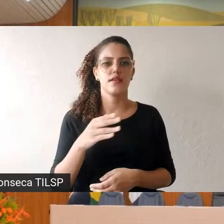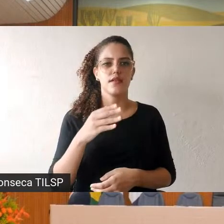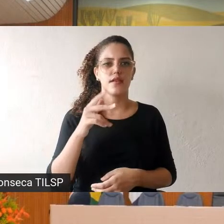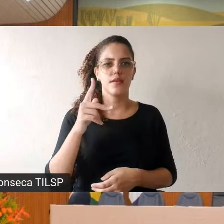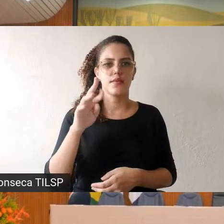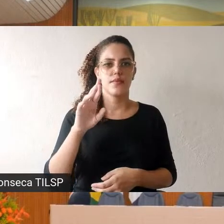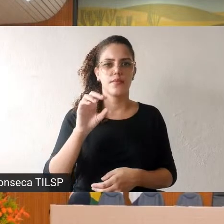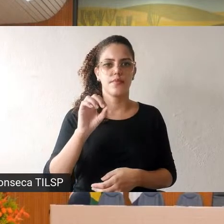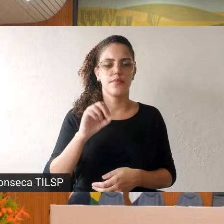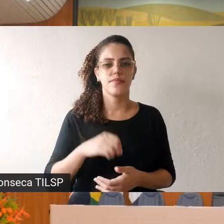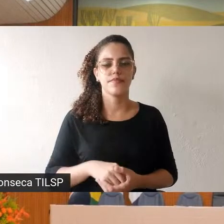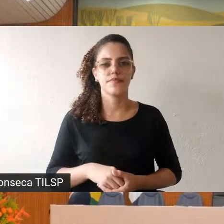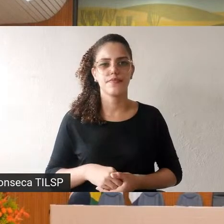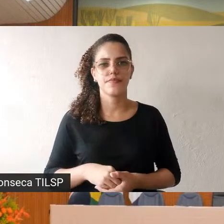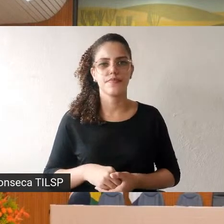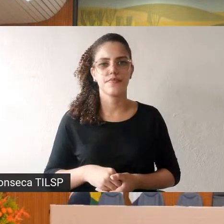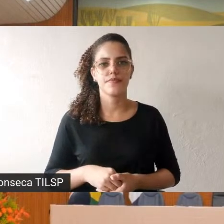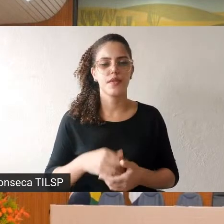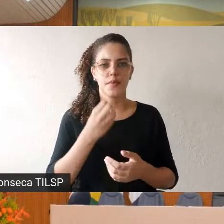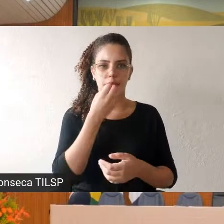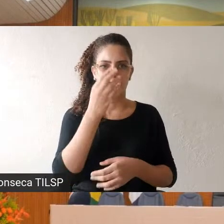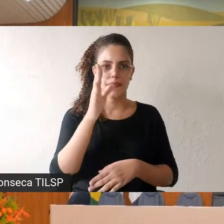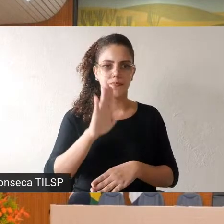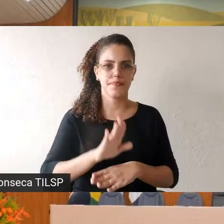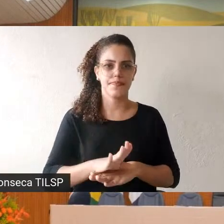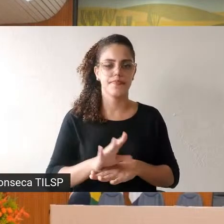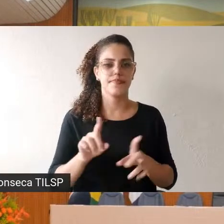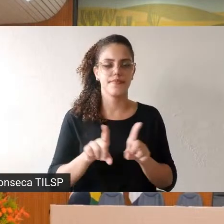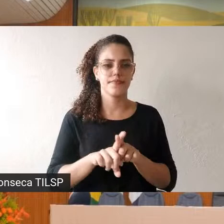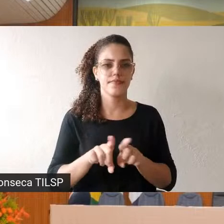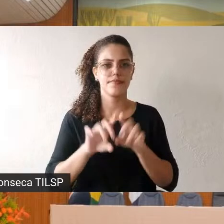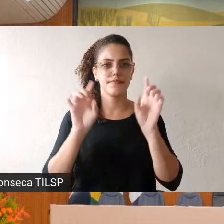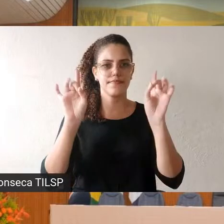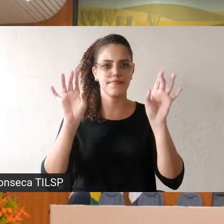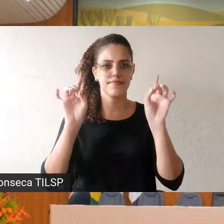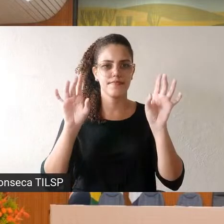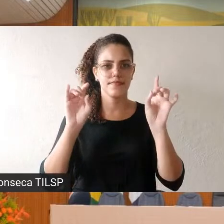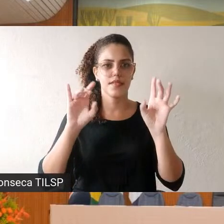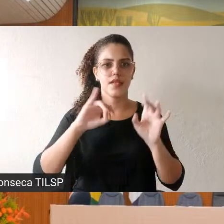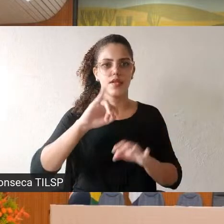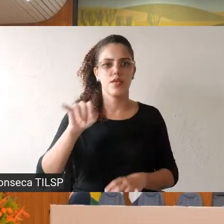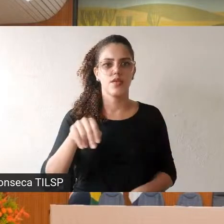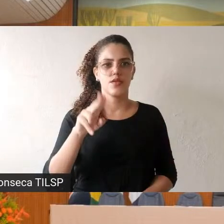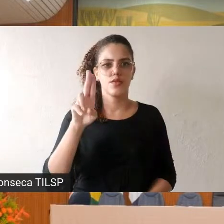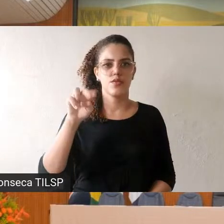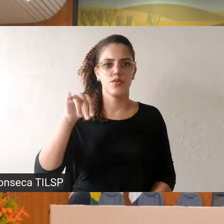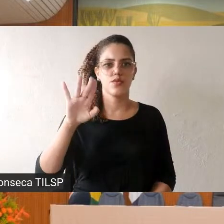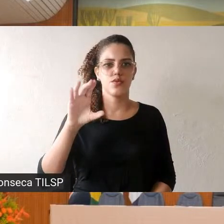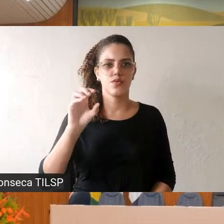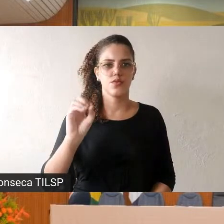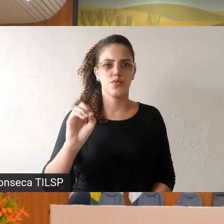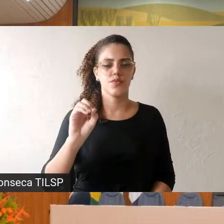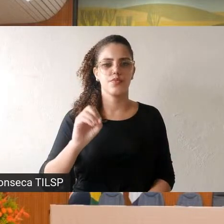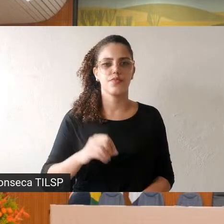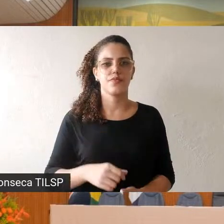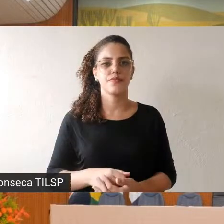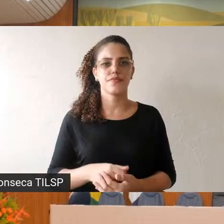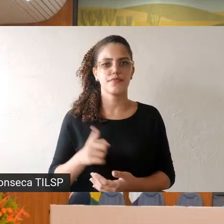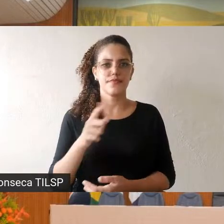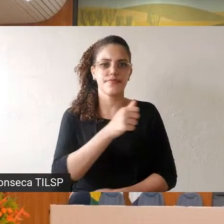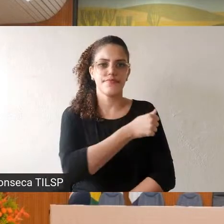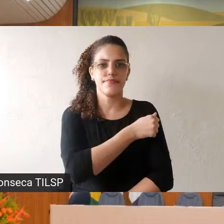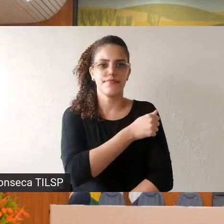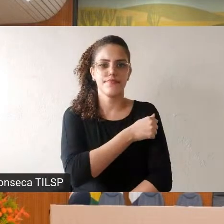tarde, especialmente a você, Júlio, nosso estudante querido, que tanto contribui com nossa universidade. Em seu nome,